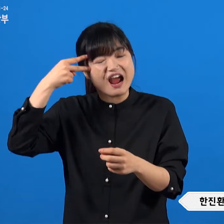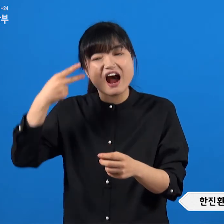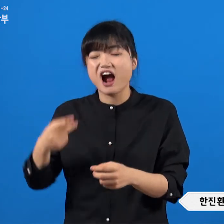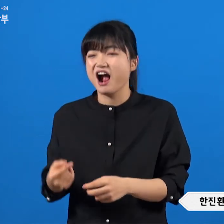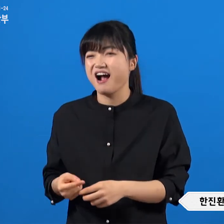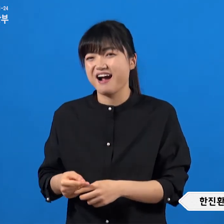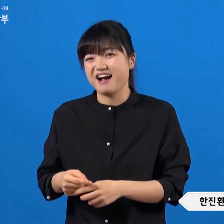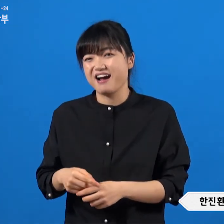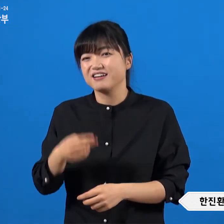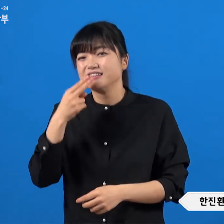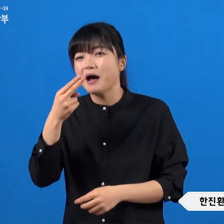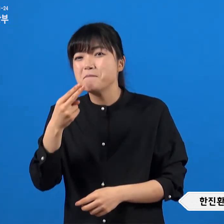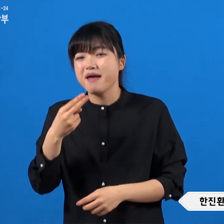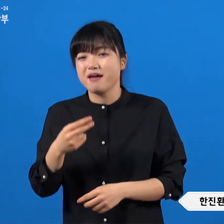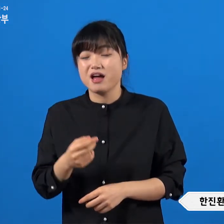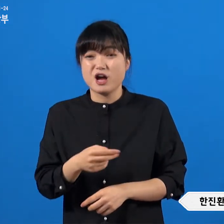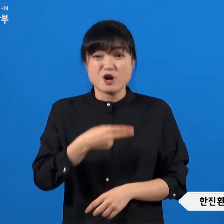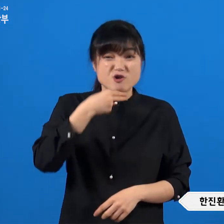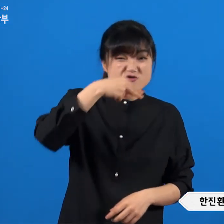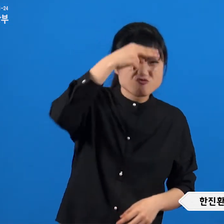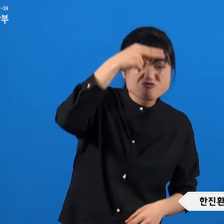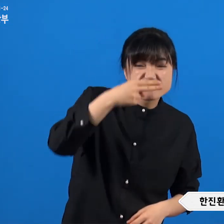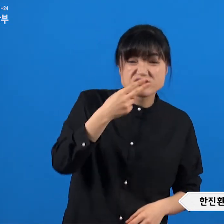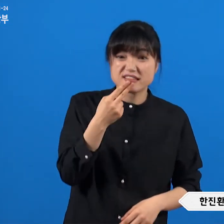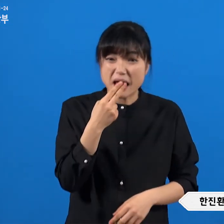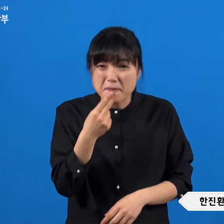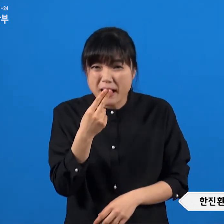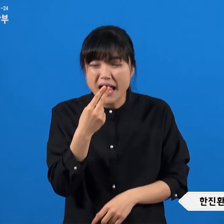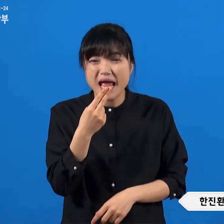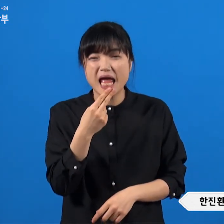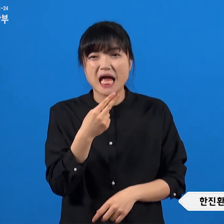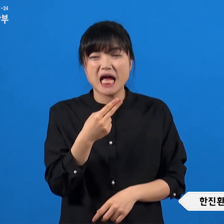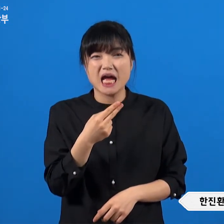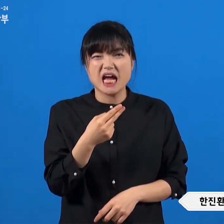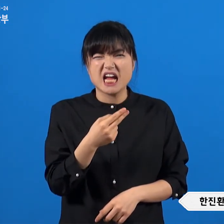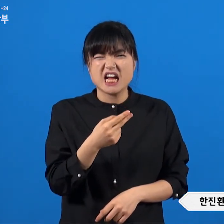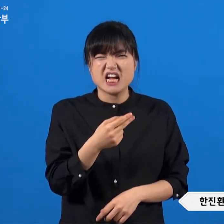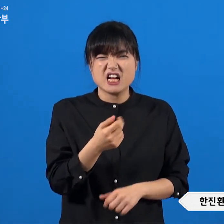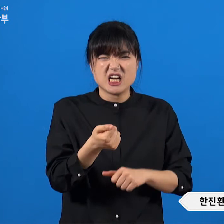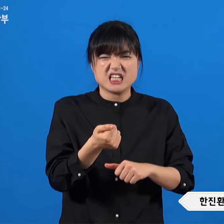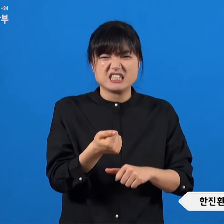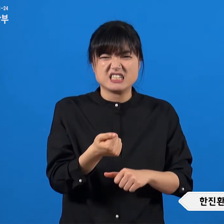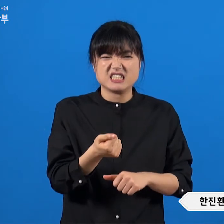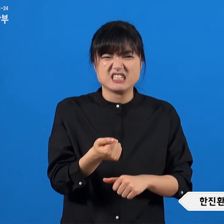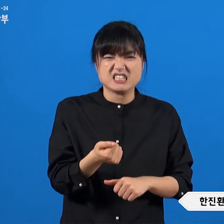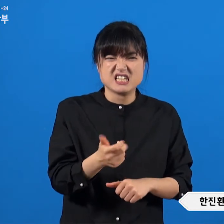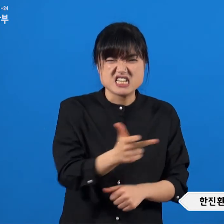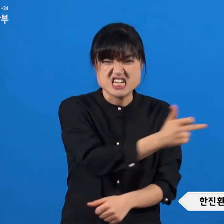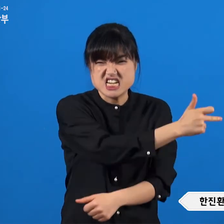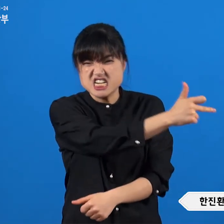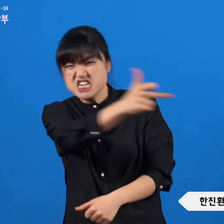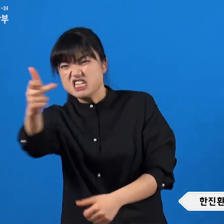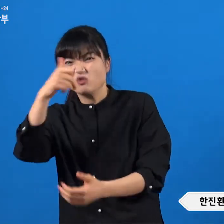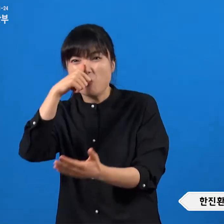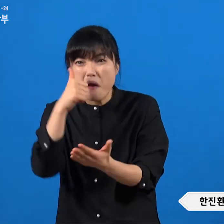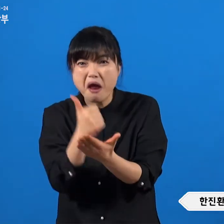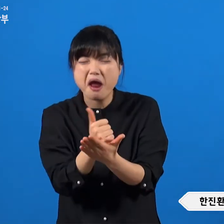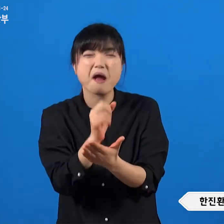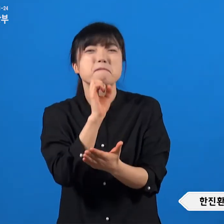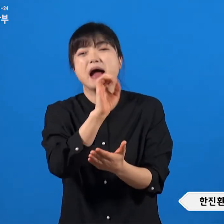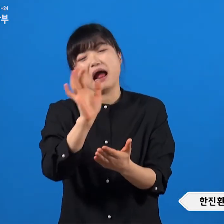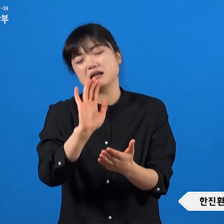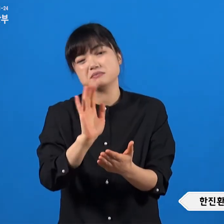여러분, 술 담배를 하는 것이 뭐 그렇게 죽을 죄겠습니까? 그런 건 아닙니다.